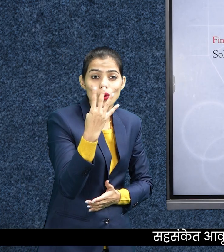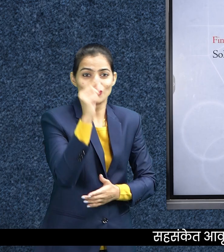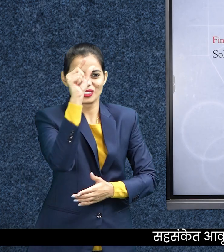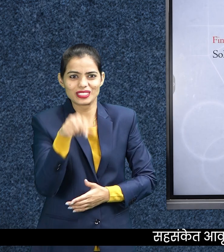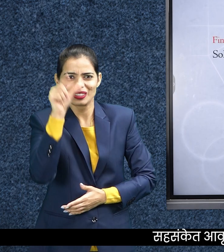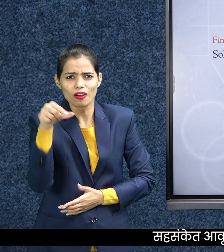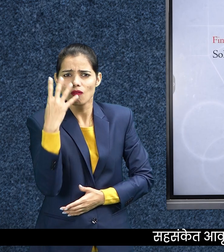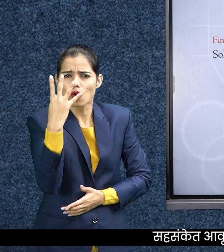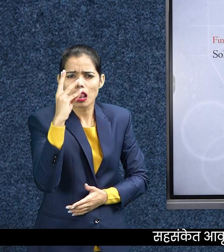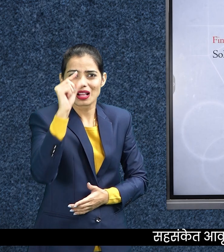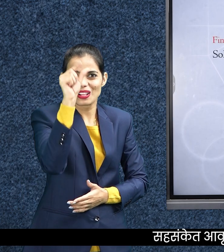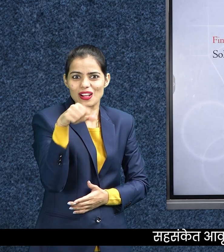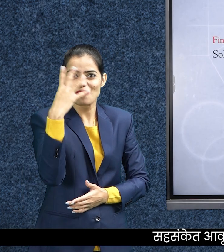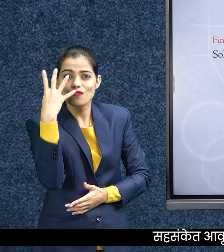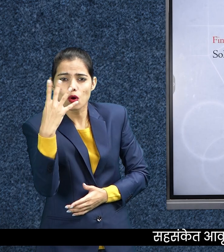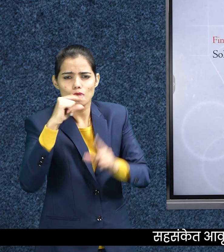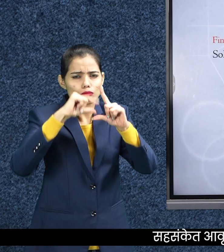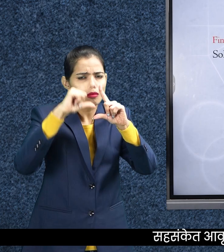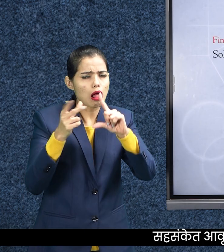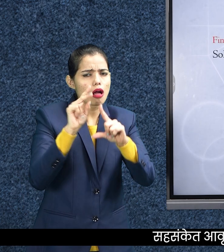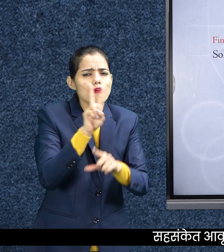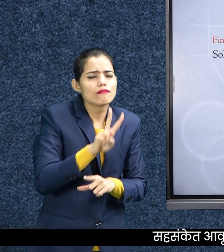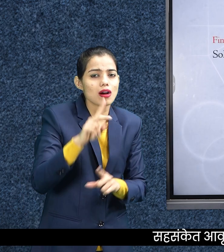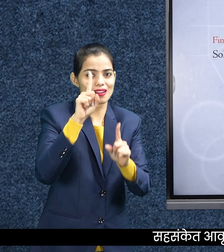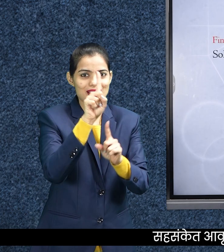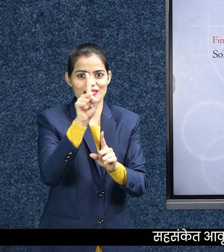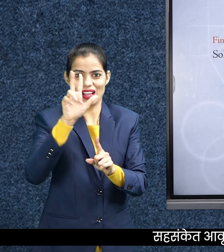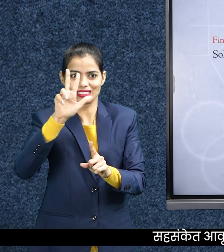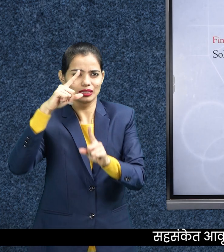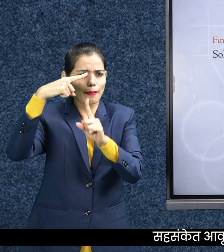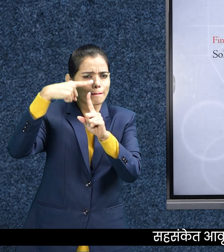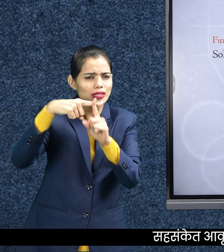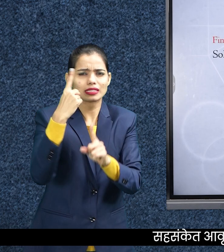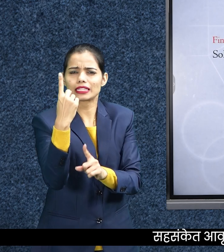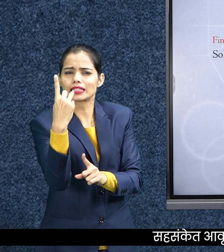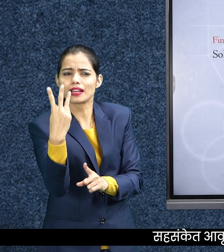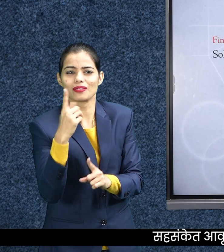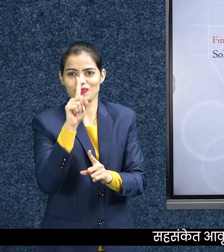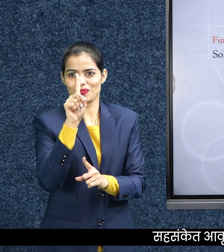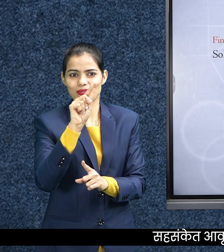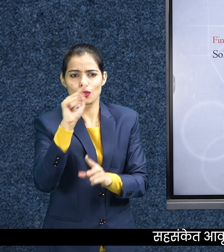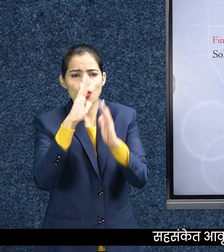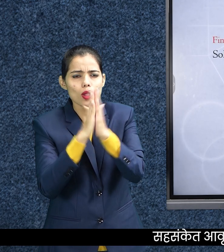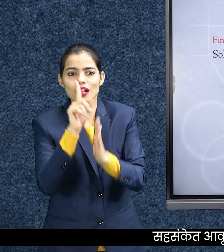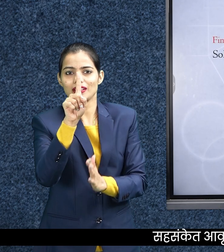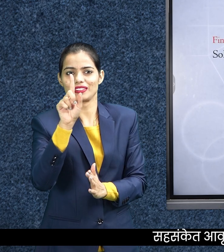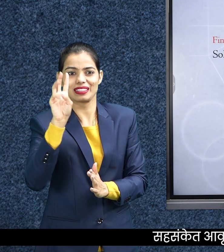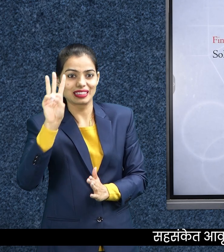सहसंकेत आवृत्ति की चौथी पंक्ति में मान 118 + 13 = 131 है।